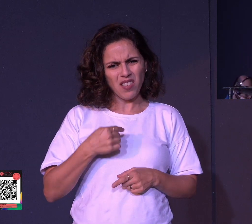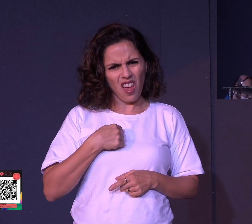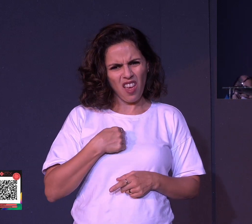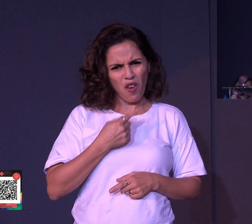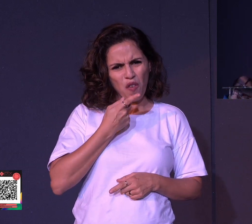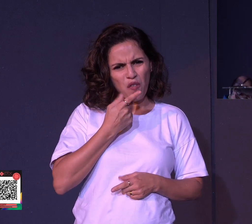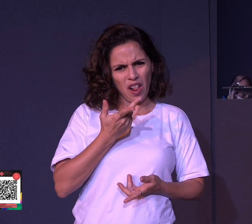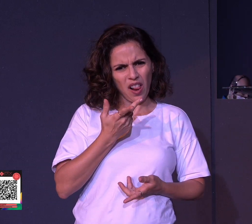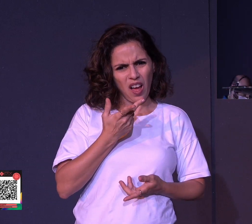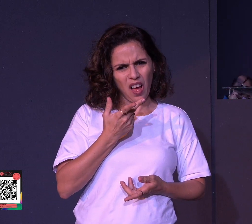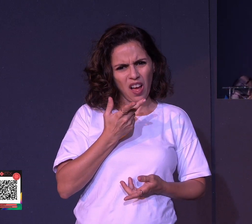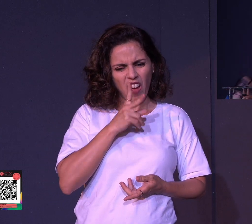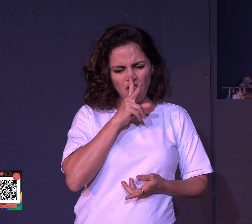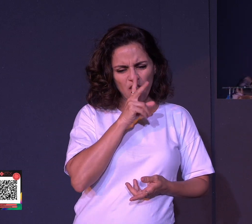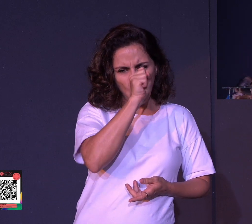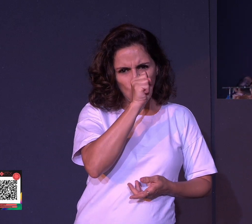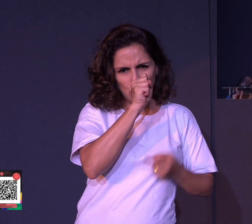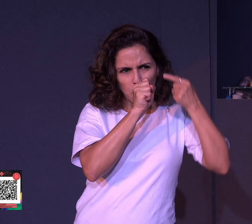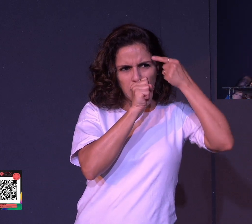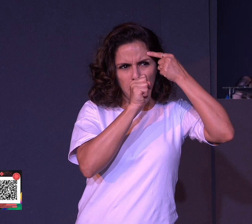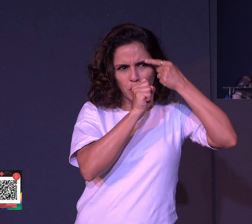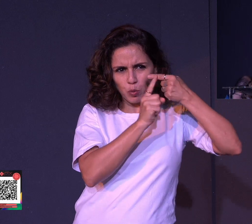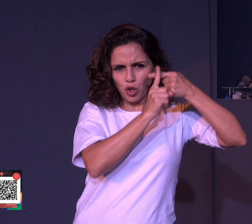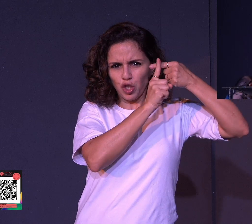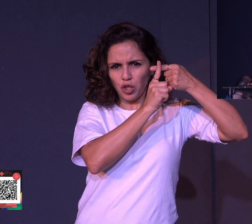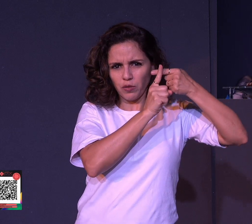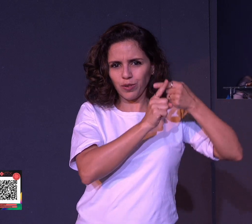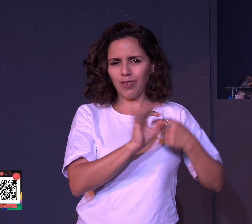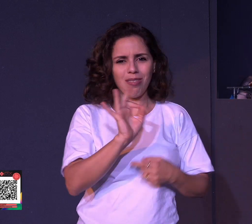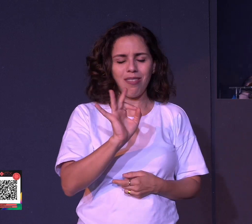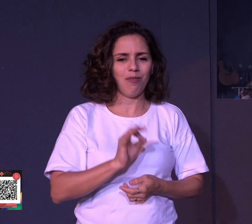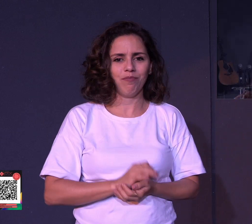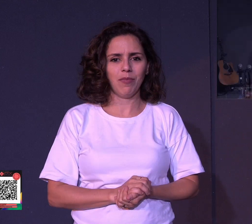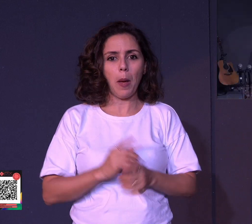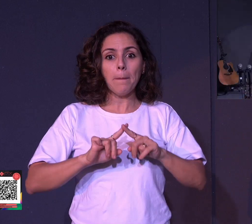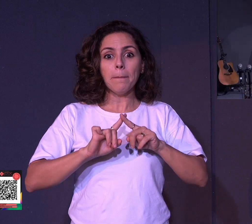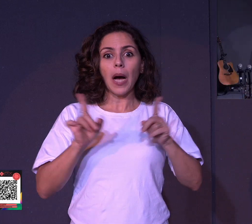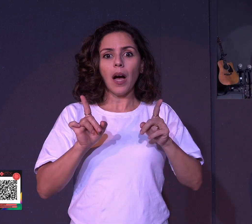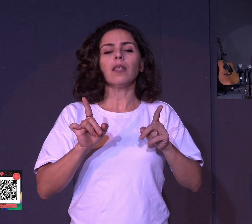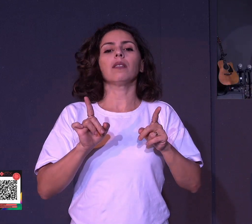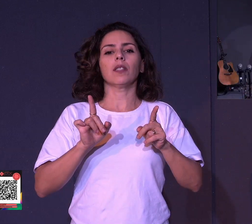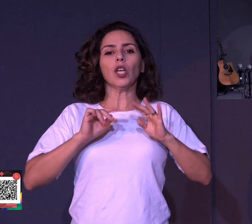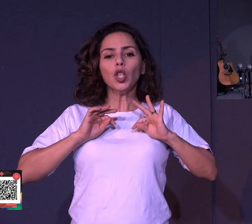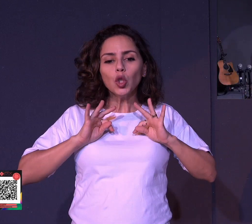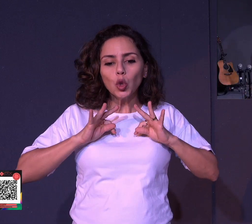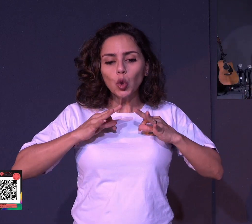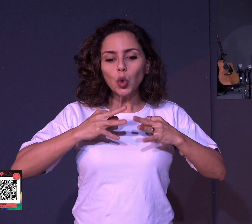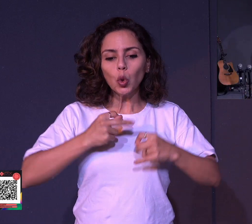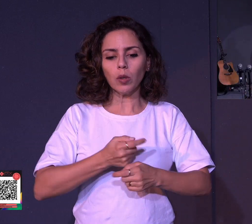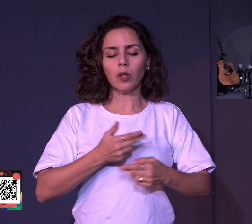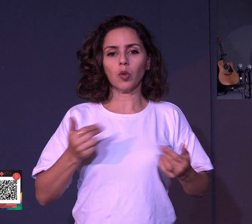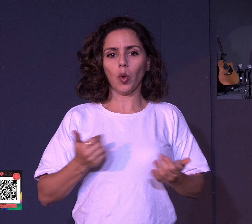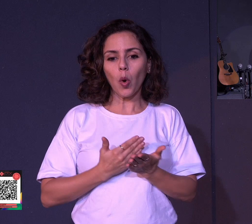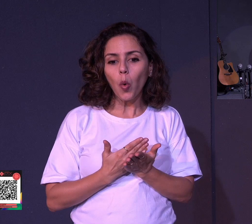assim, diga: tudo começa no pensamento. Sabe por quê, irmãos? Porque